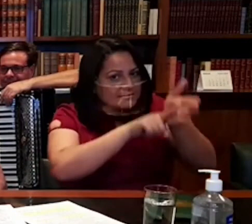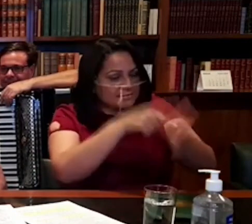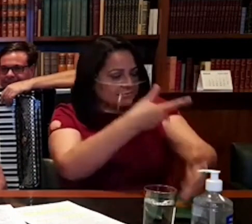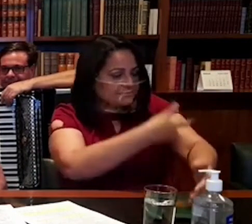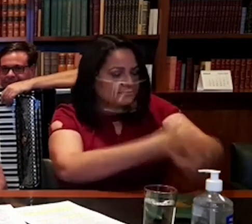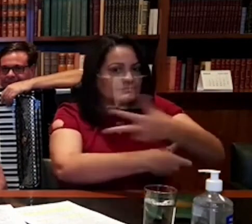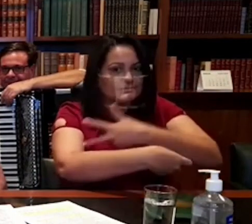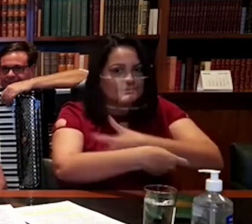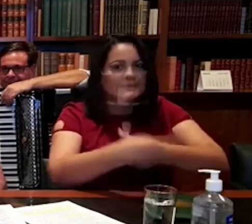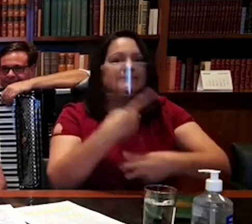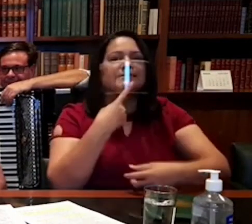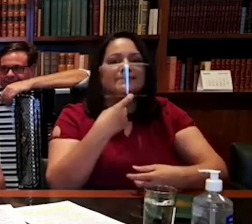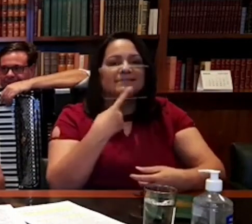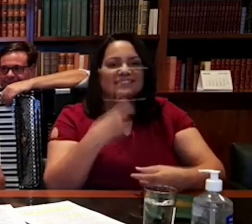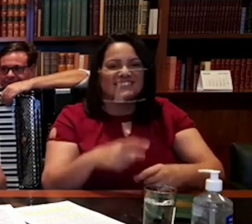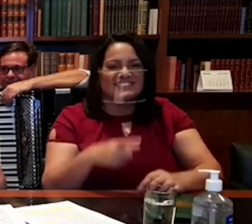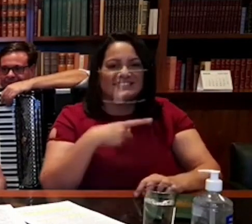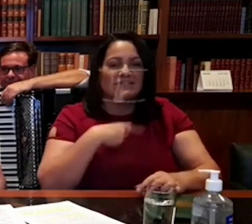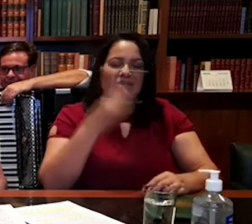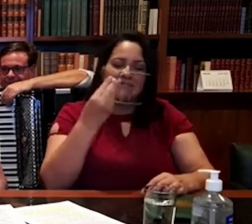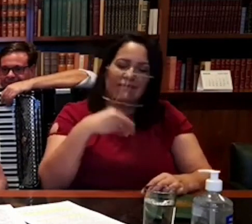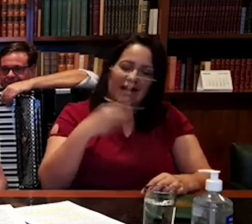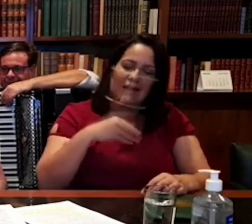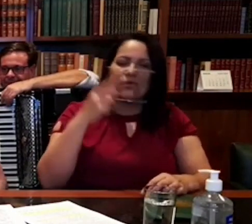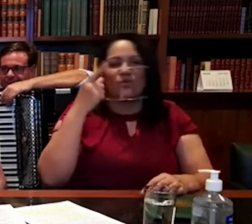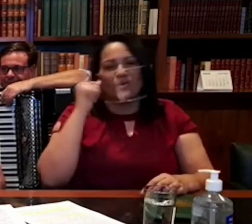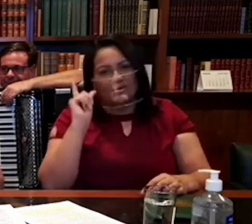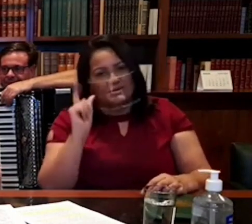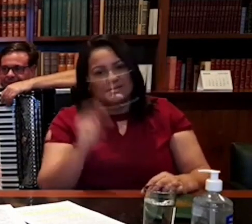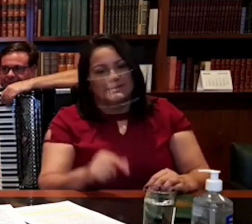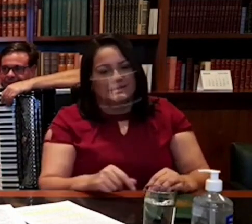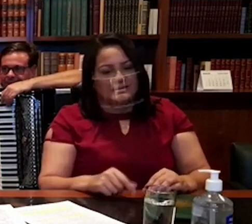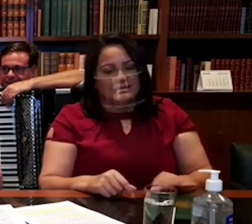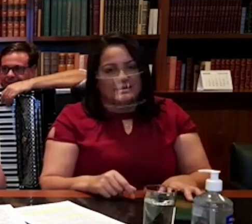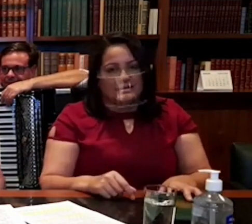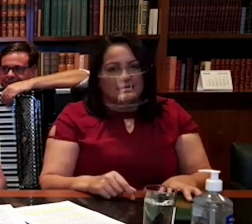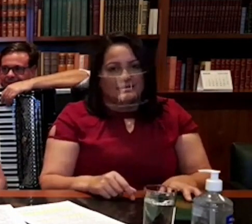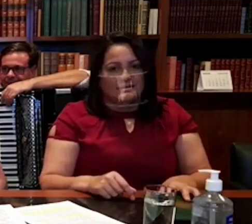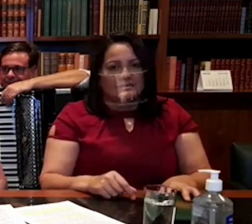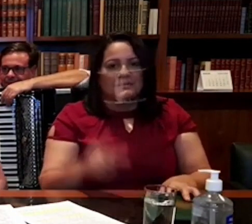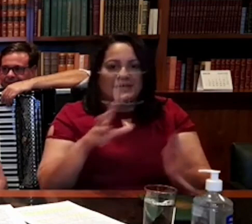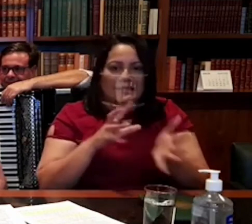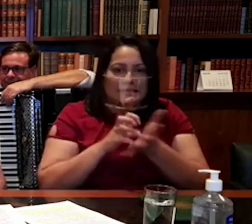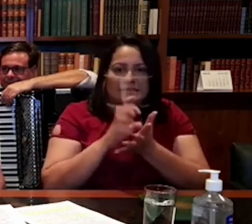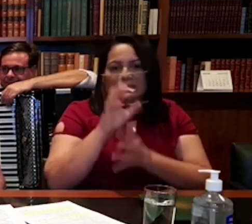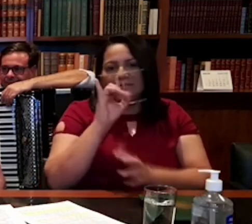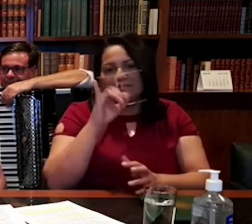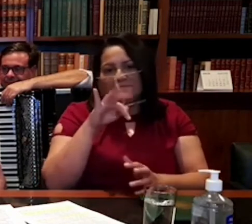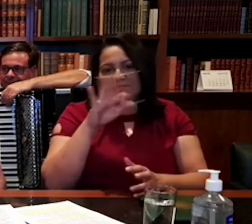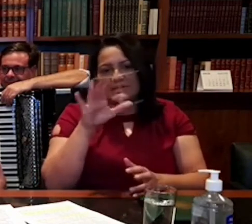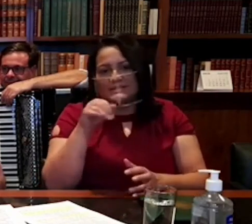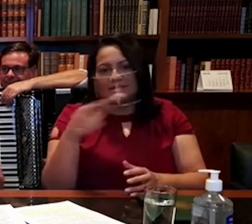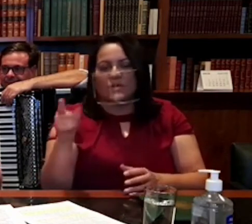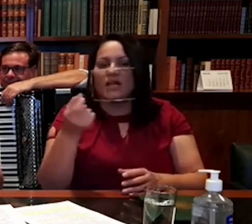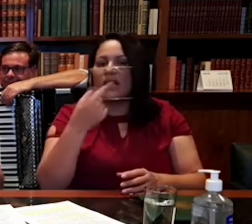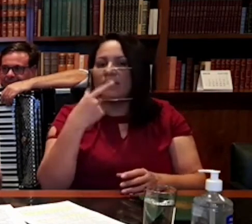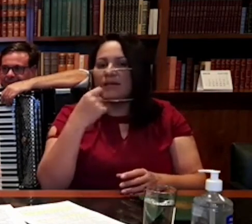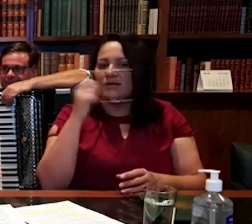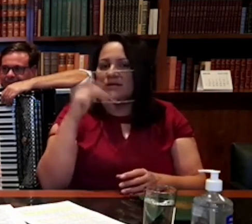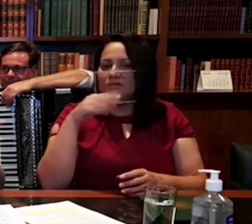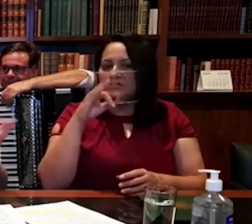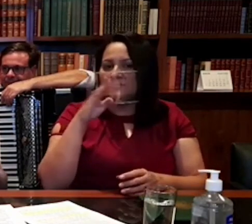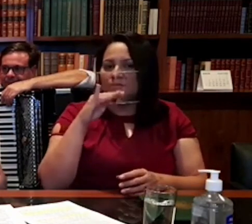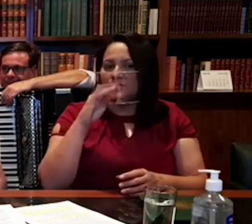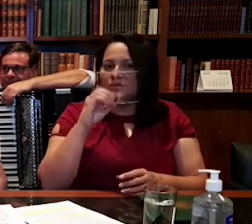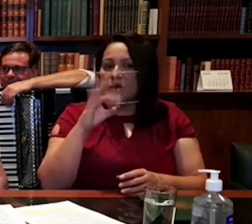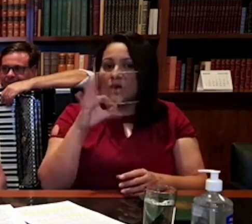com um pouco de fraqueza ontem, achava um pouco de infecção também. Estou agora no antibiótico, deve ser depois